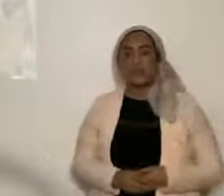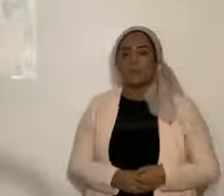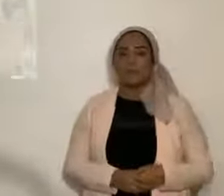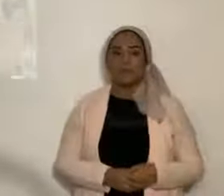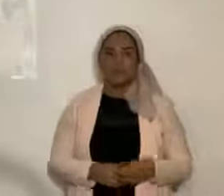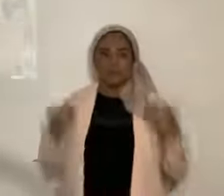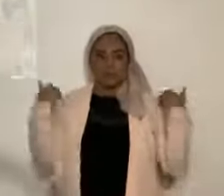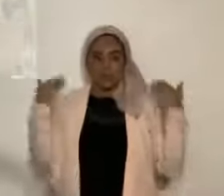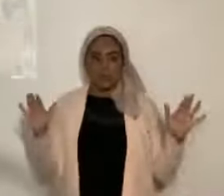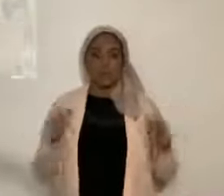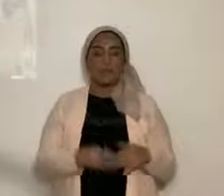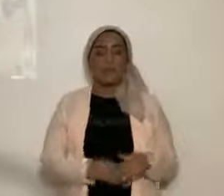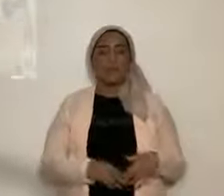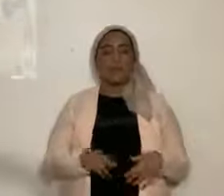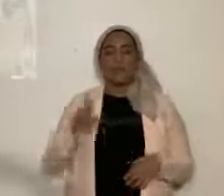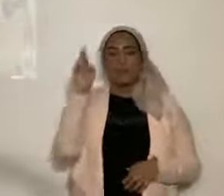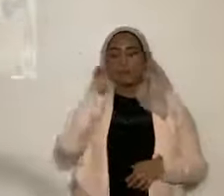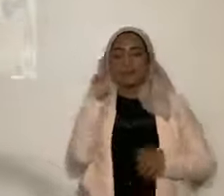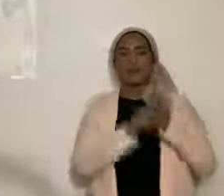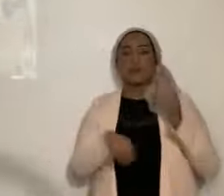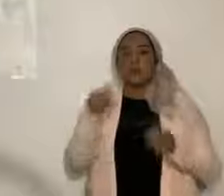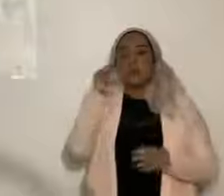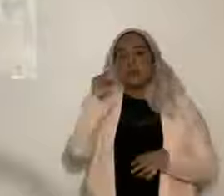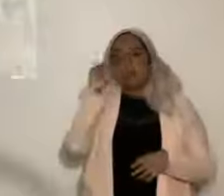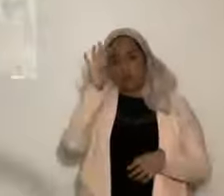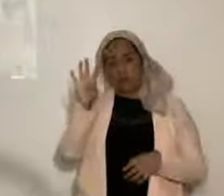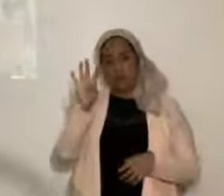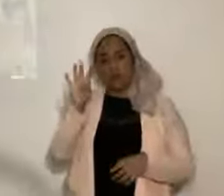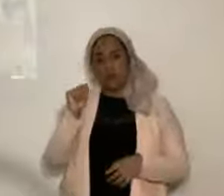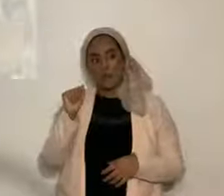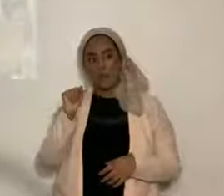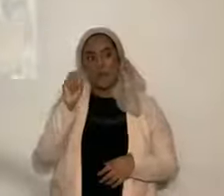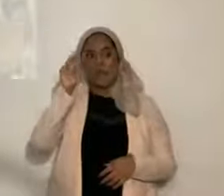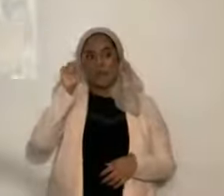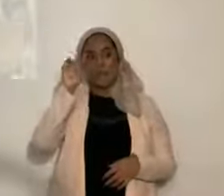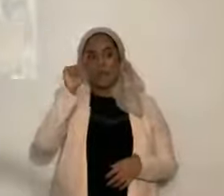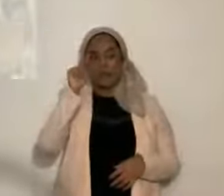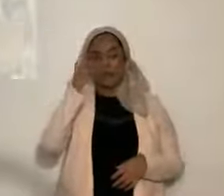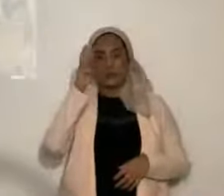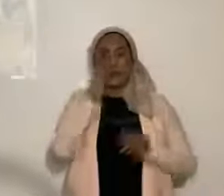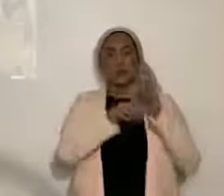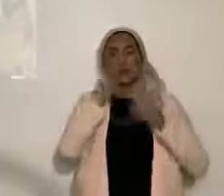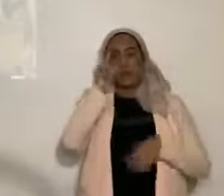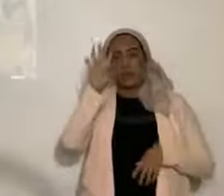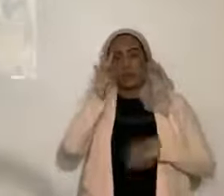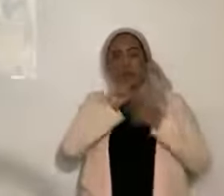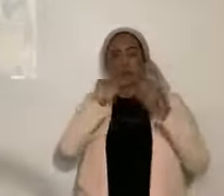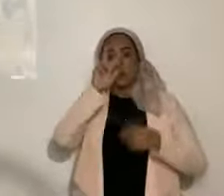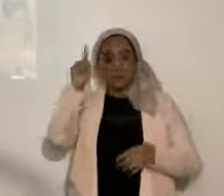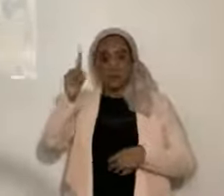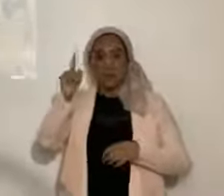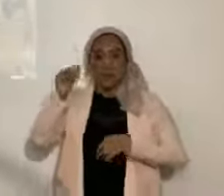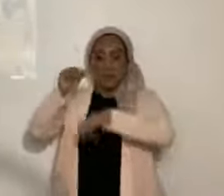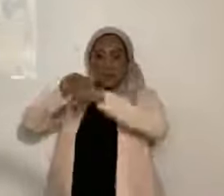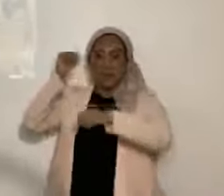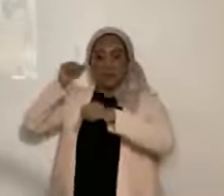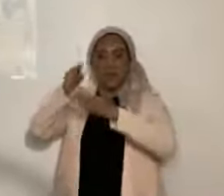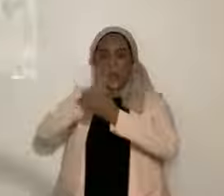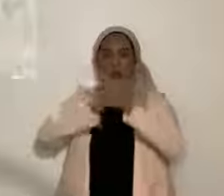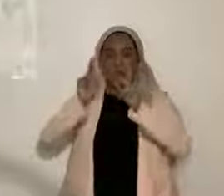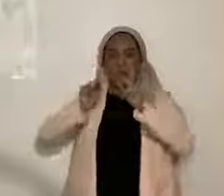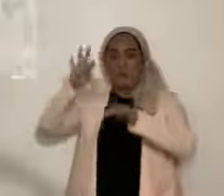la del ángel. Apocalipsis 24, a Mateo 24:31 es llamar a los